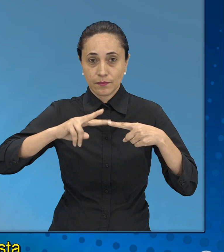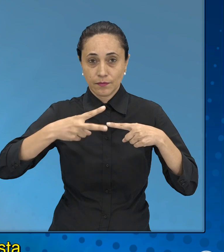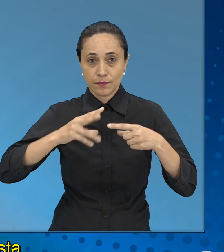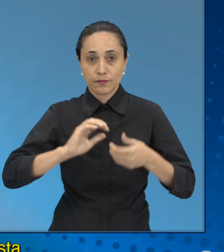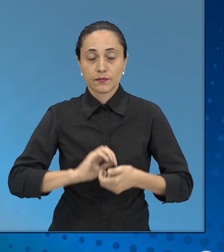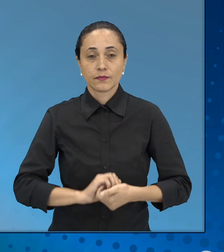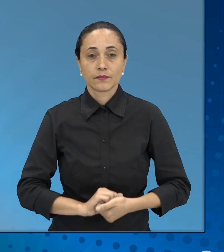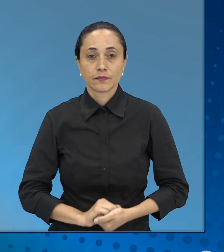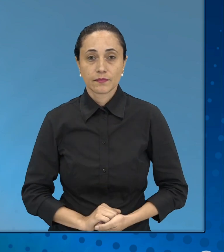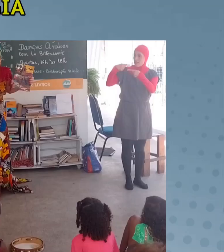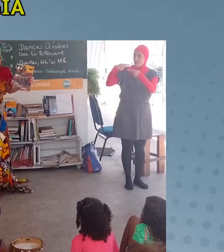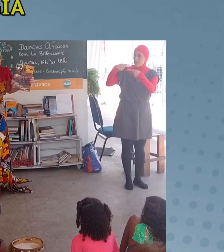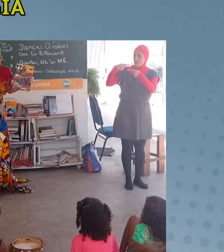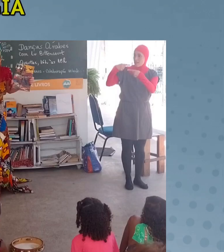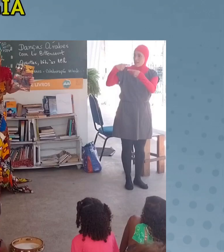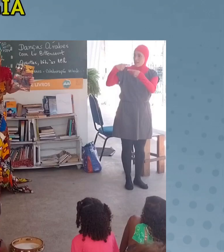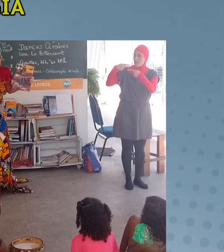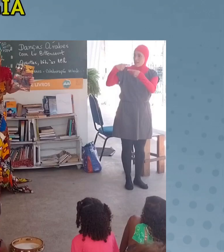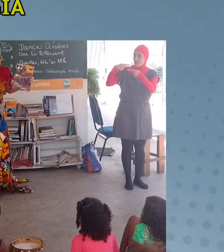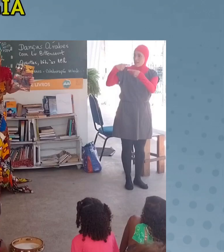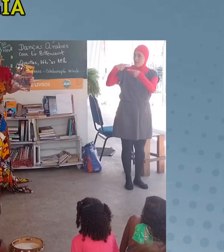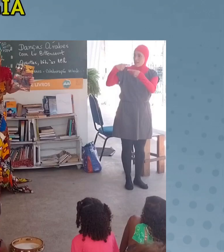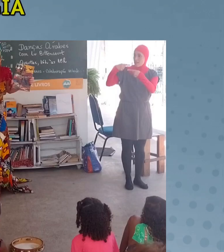TRAD Interlábio.